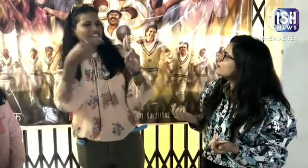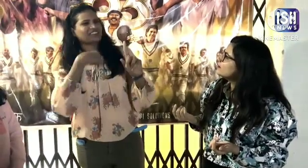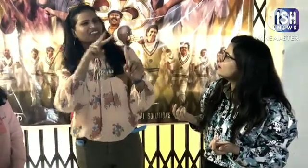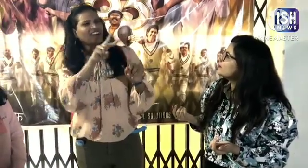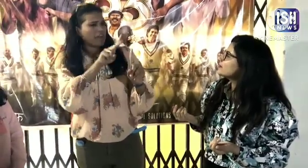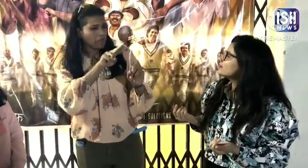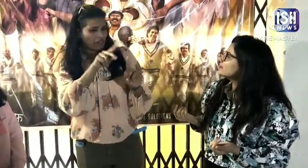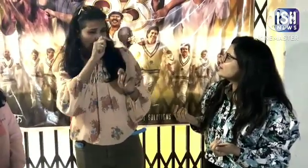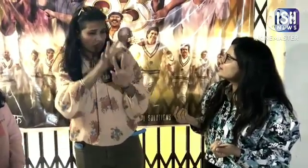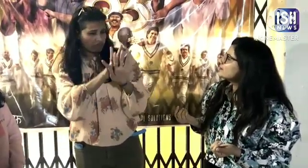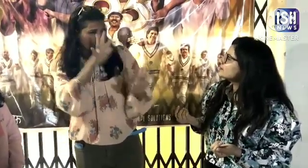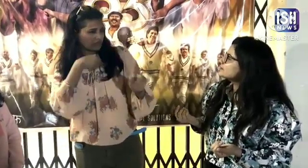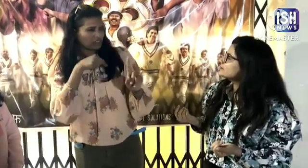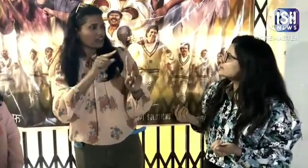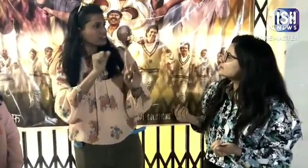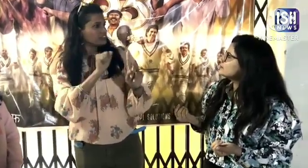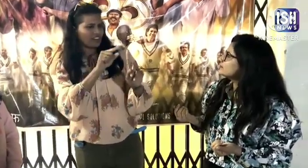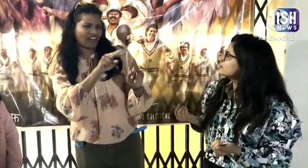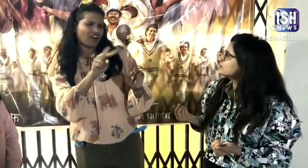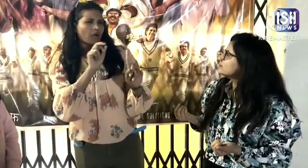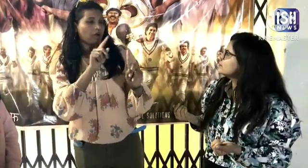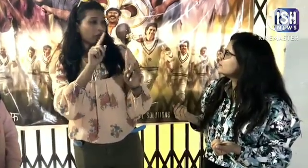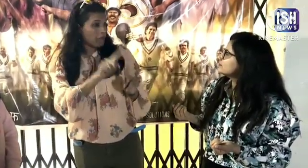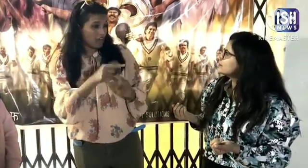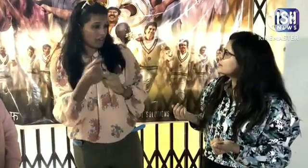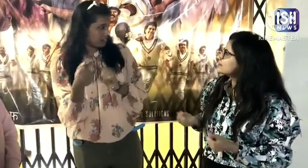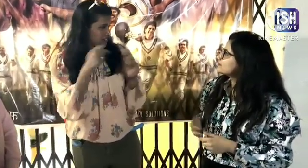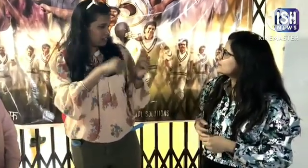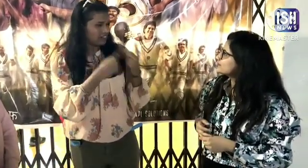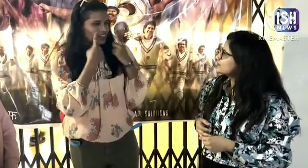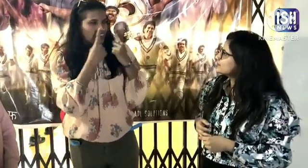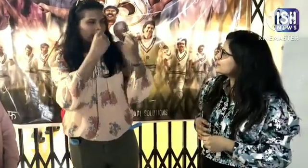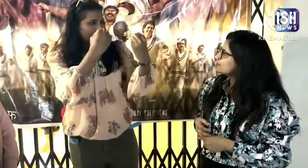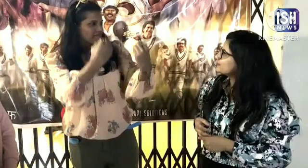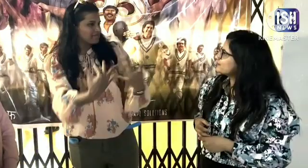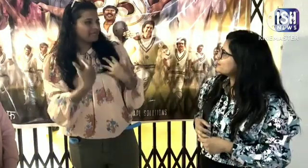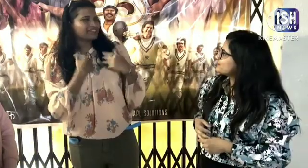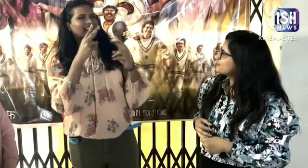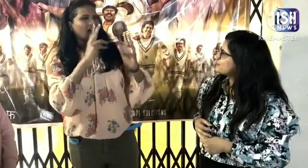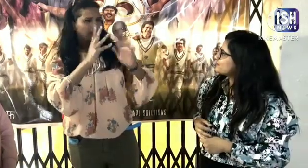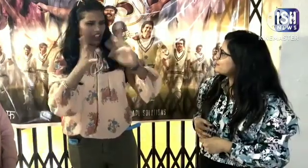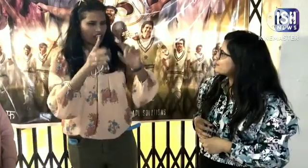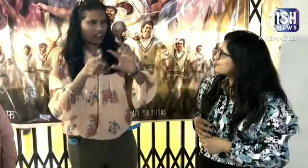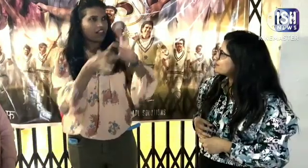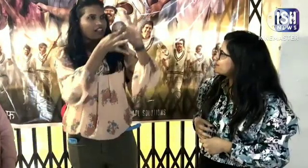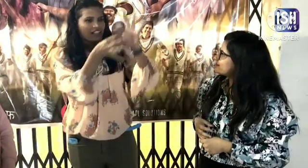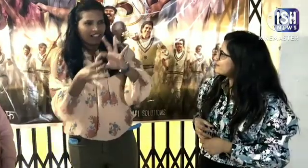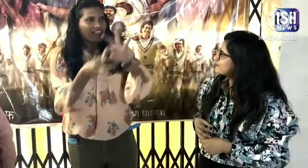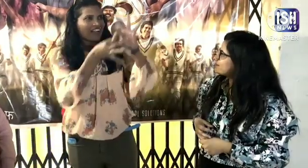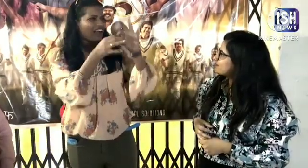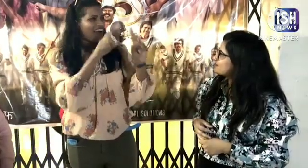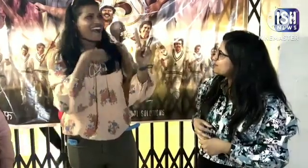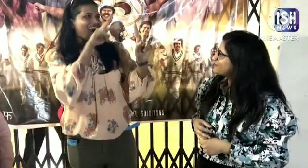मुझे मतलब समझ में नहीं आता था। अब जब मैंने फिल्म देखी तो अनुवाद देखकर मुझे सीन समझ में आ